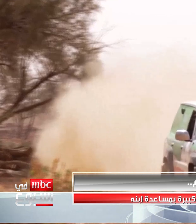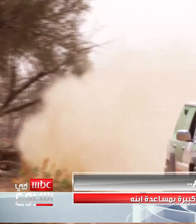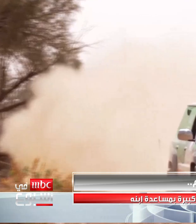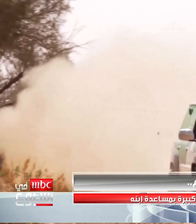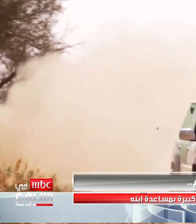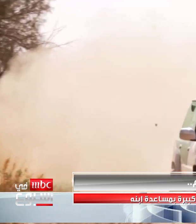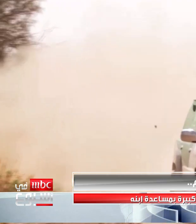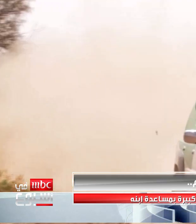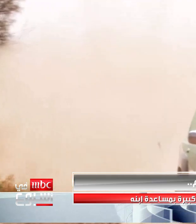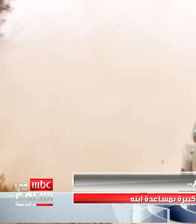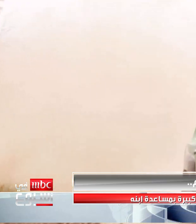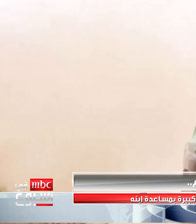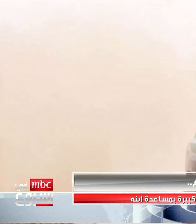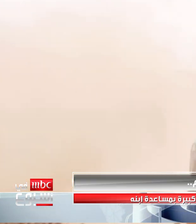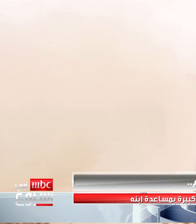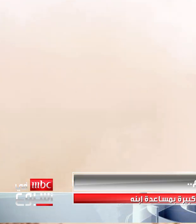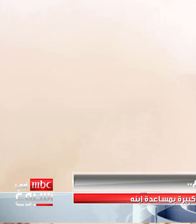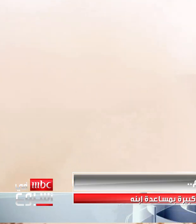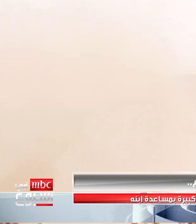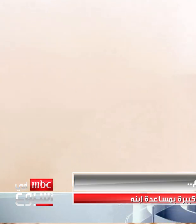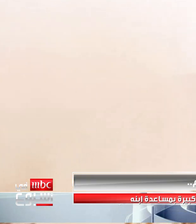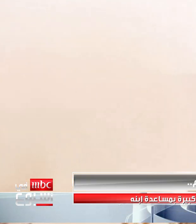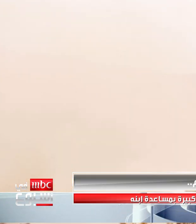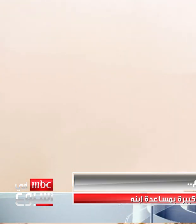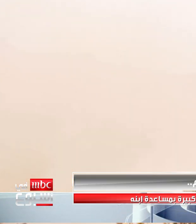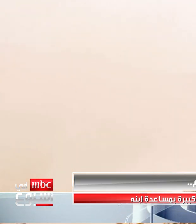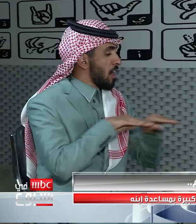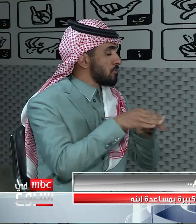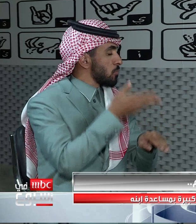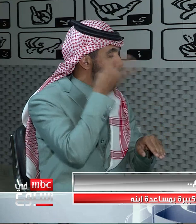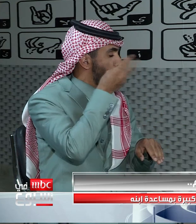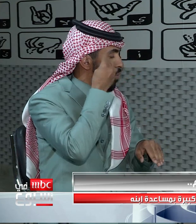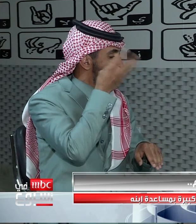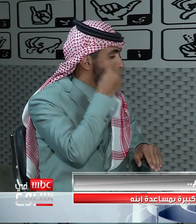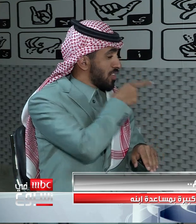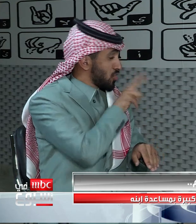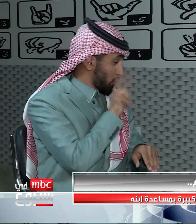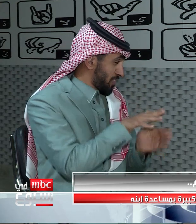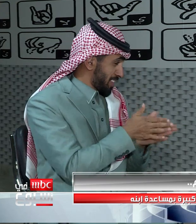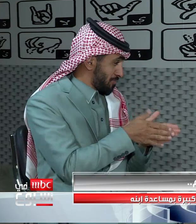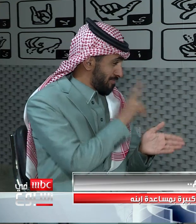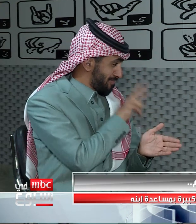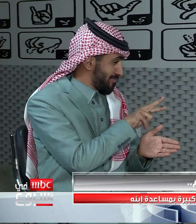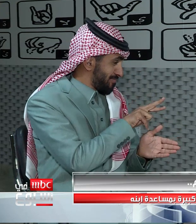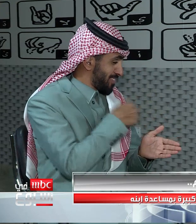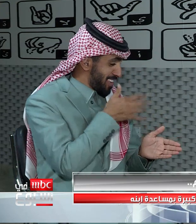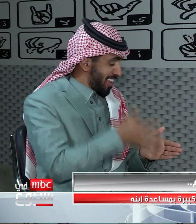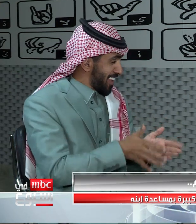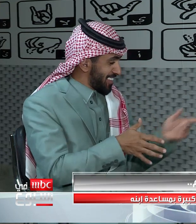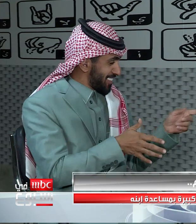ممارسة هوايته وتحقيق مراكز متقدمة فيها. ويقول أكيد، يقول هو من زمان، هو